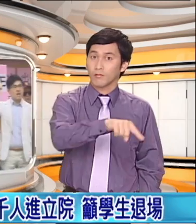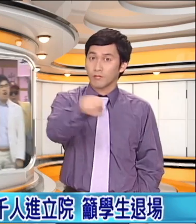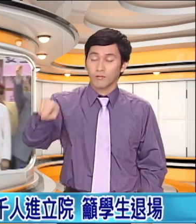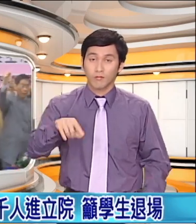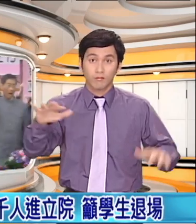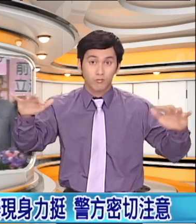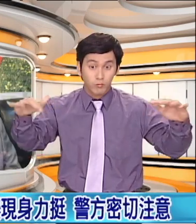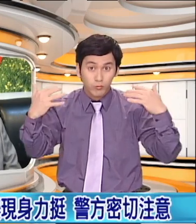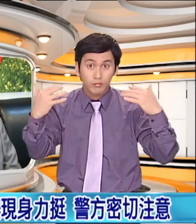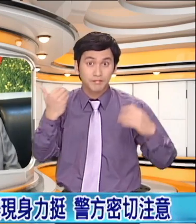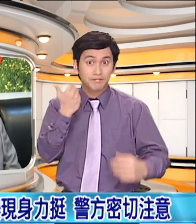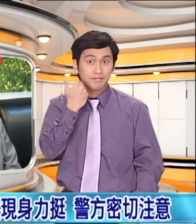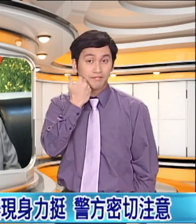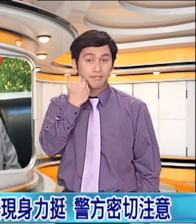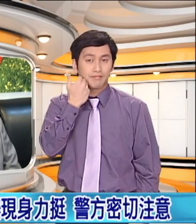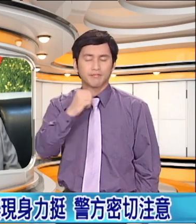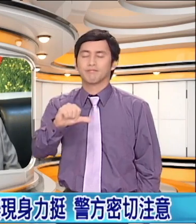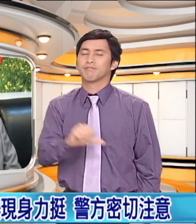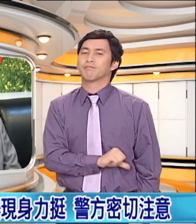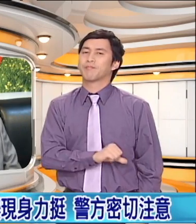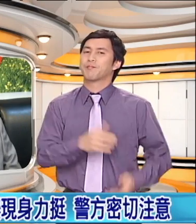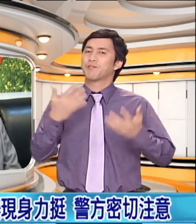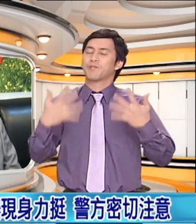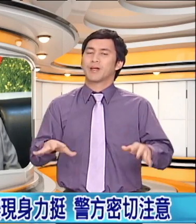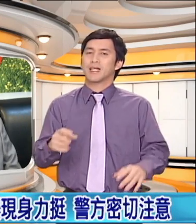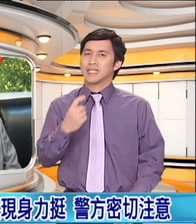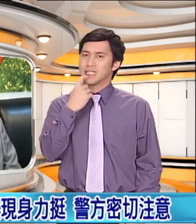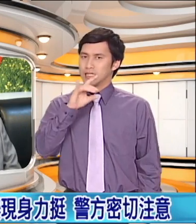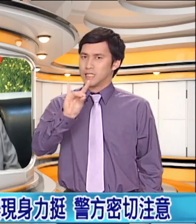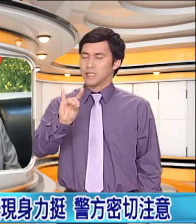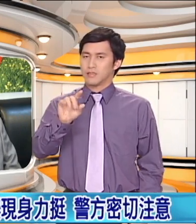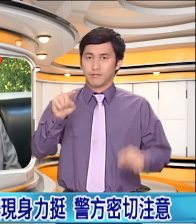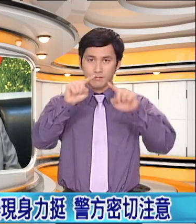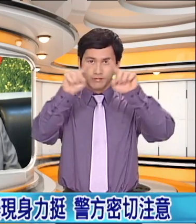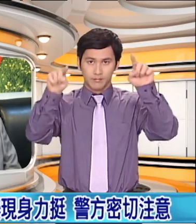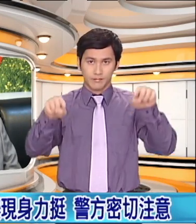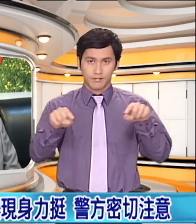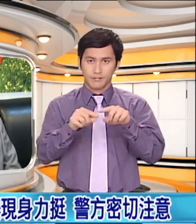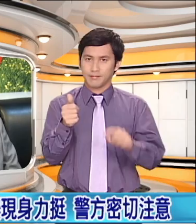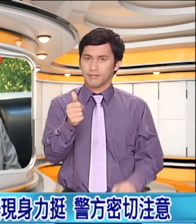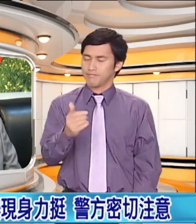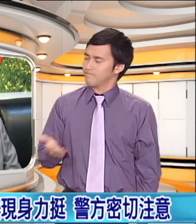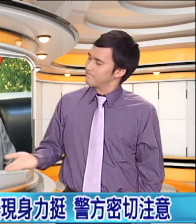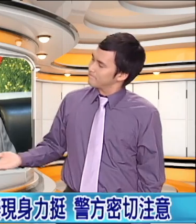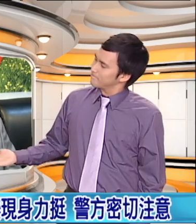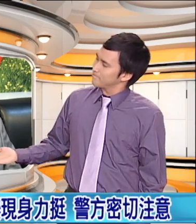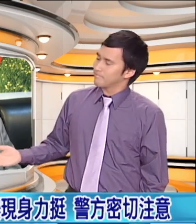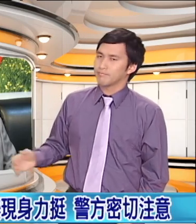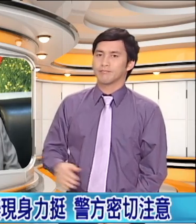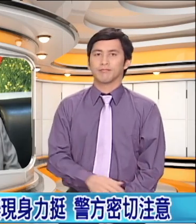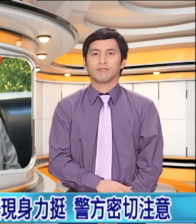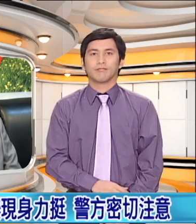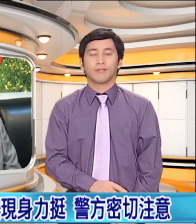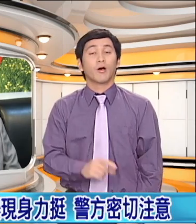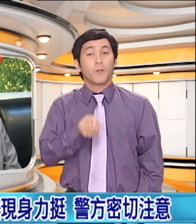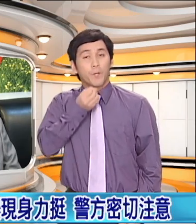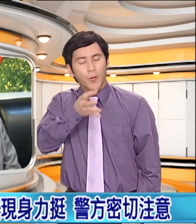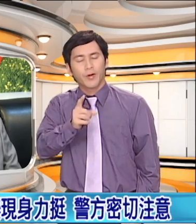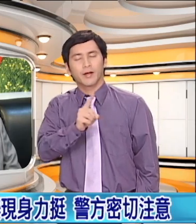人注目的是，绰号“白狼”的张安乐，他说自己虽然不会参加，